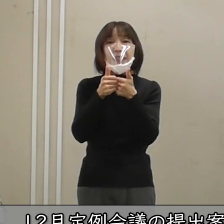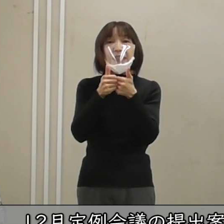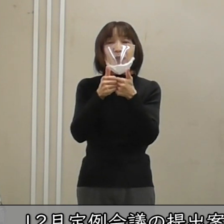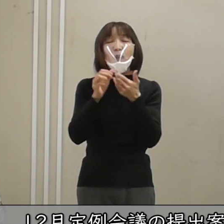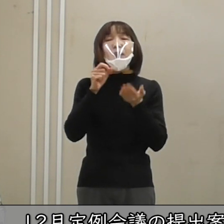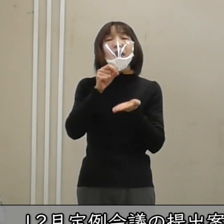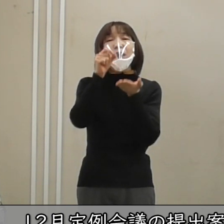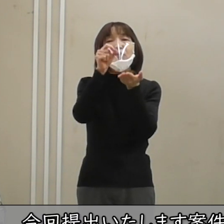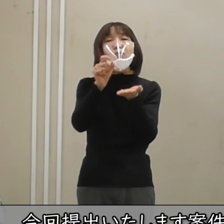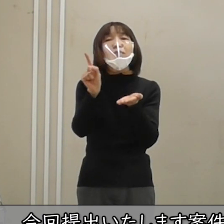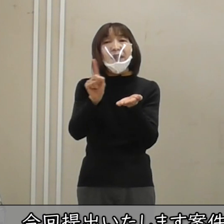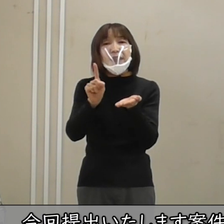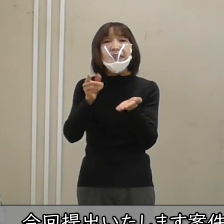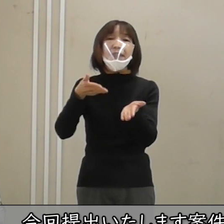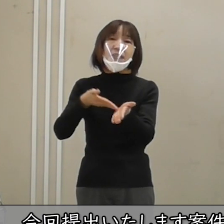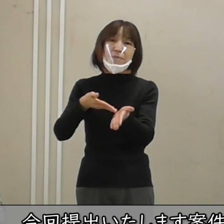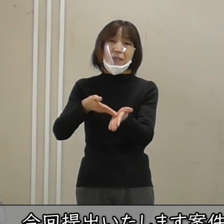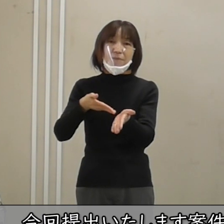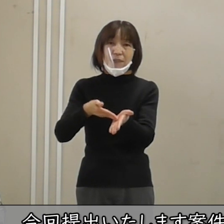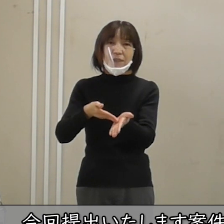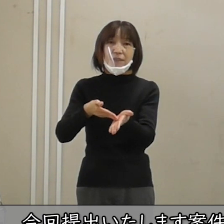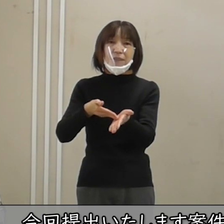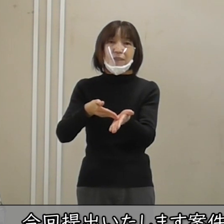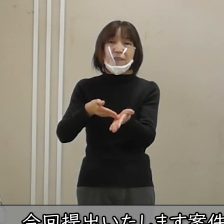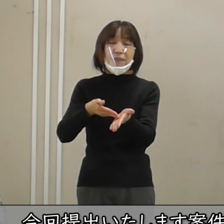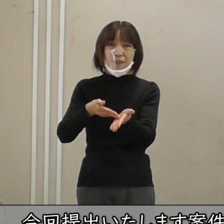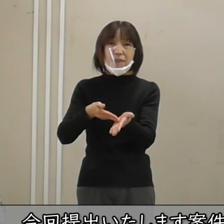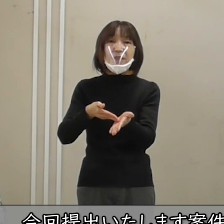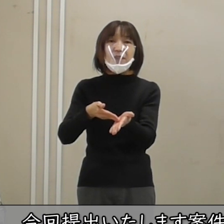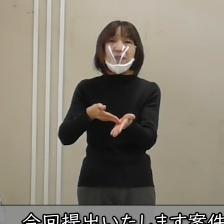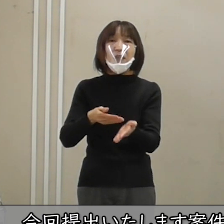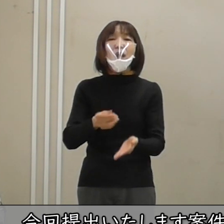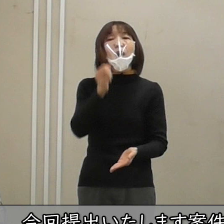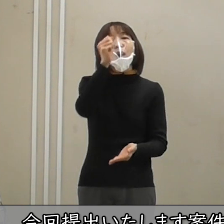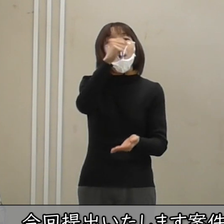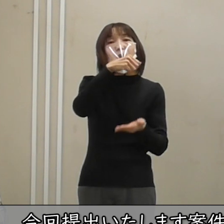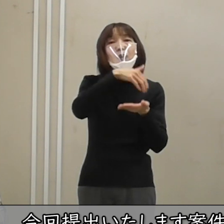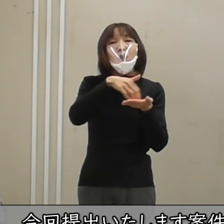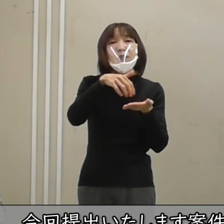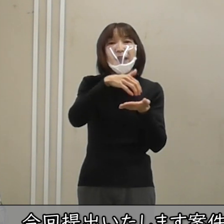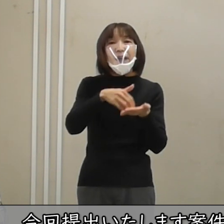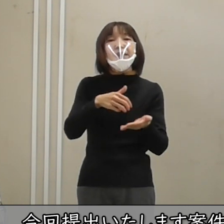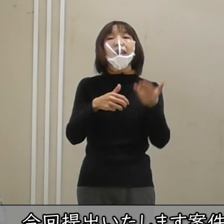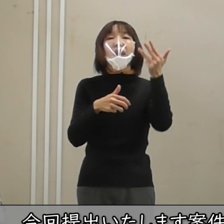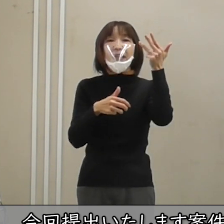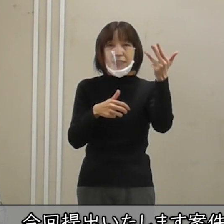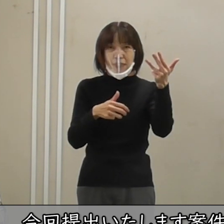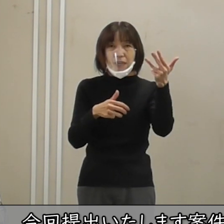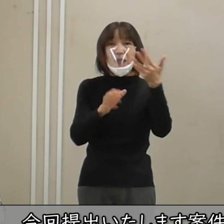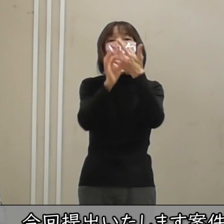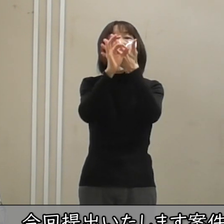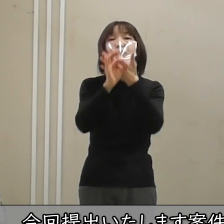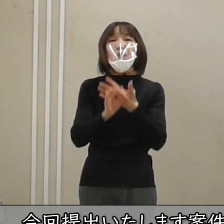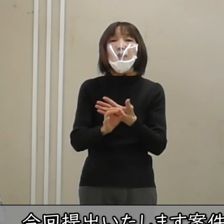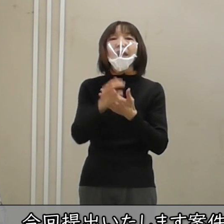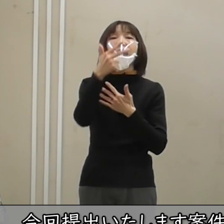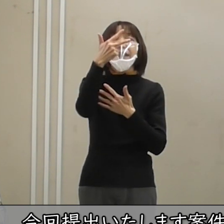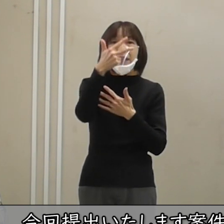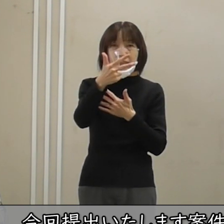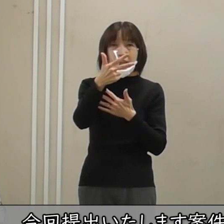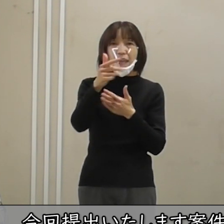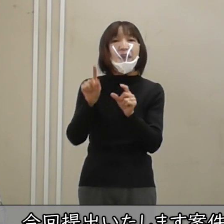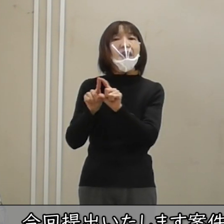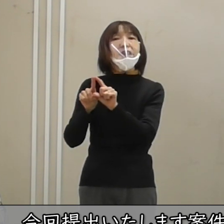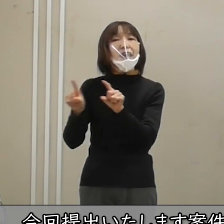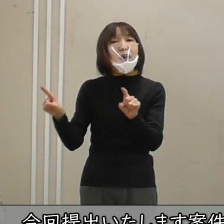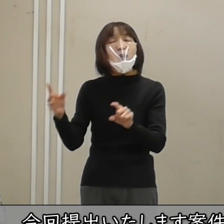申し上げます。今回提出いたします案件は、予算案件8件、条例案件7件、観